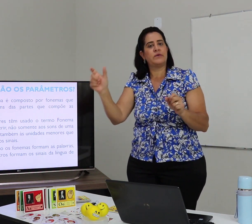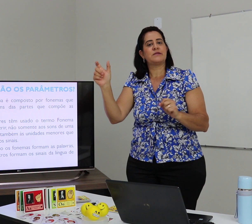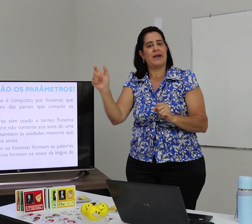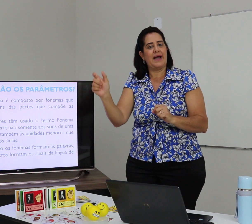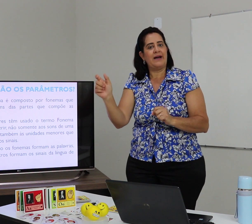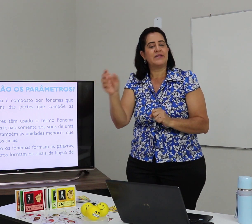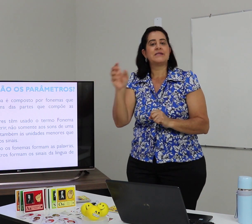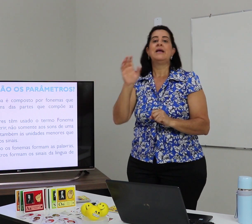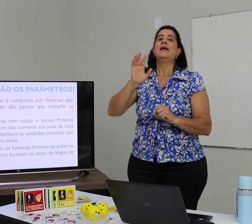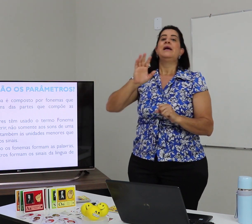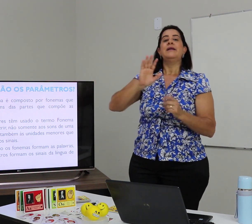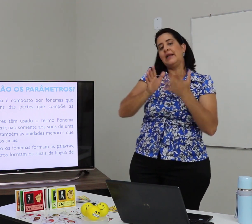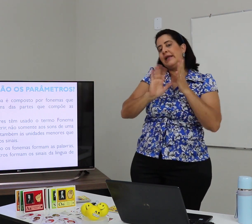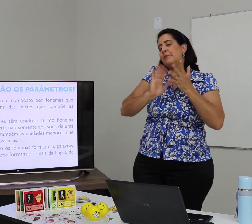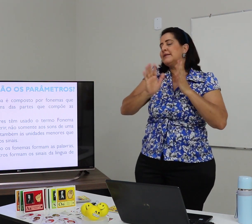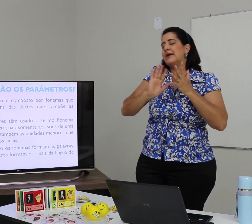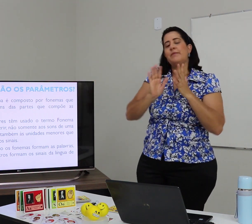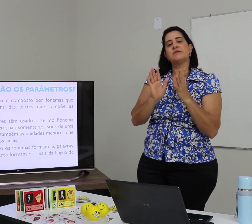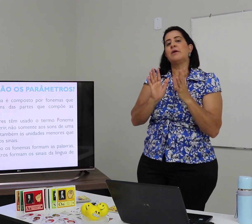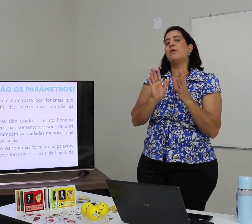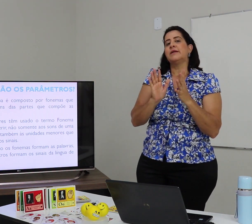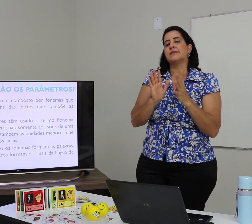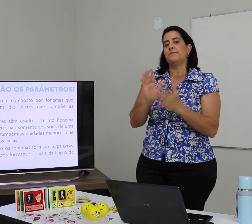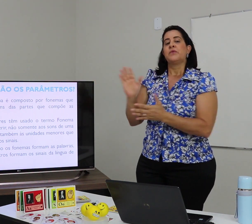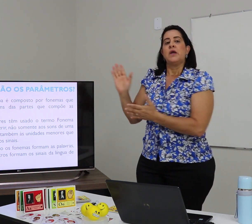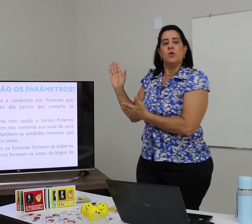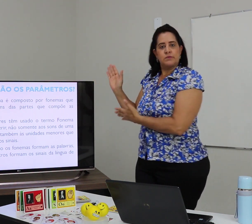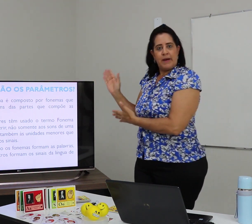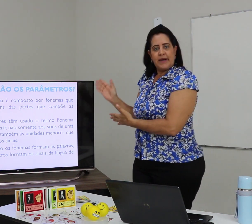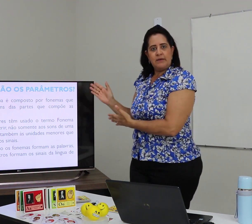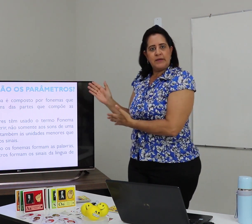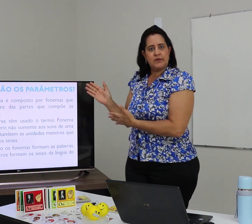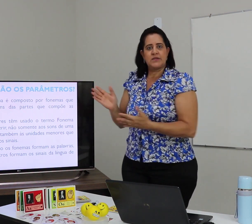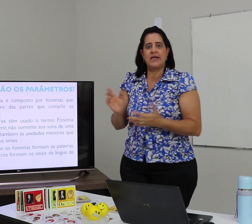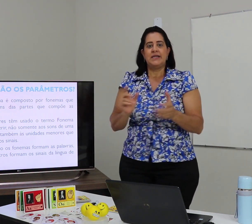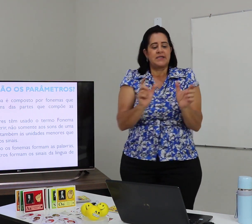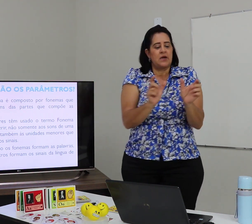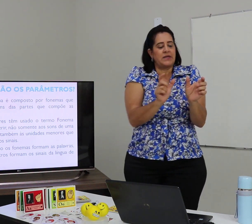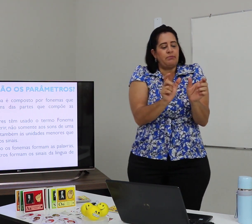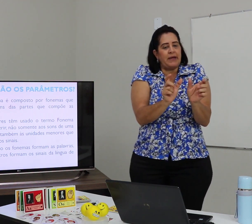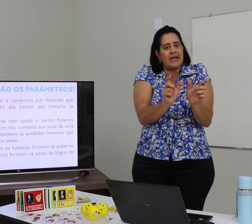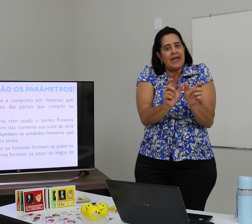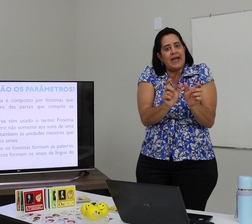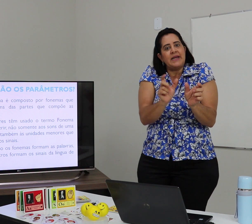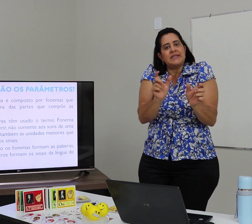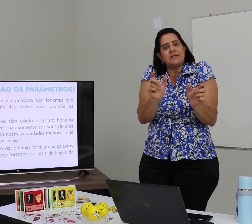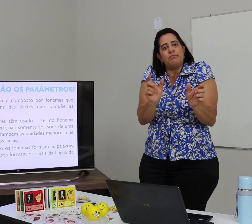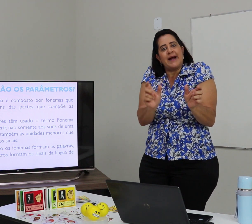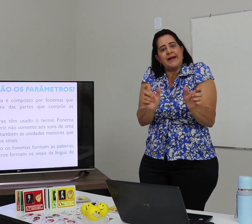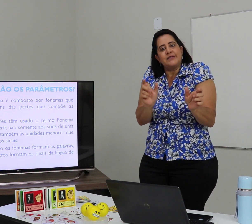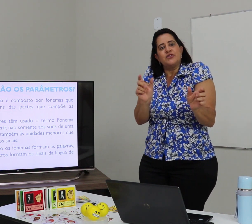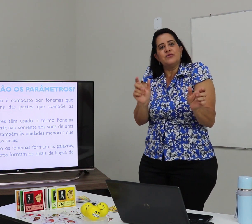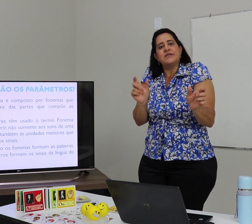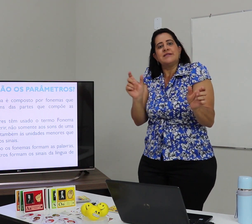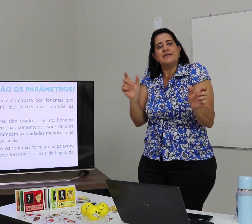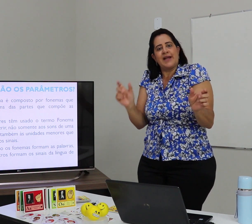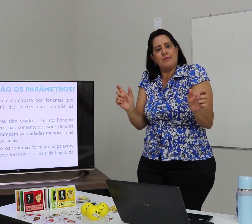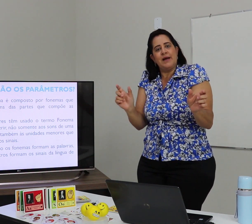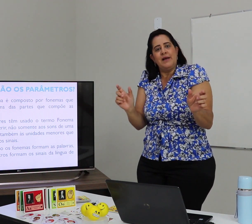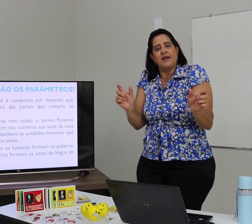das palavras, na Libras é a mesma coisa. Os parâmetros, eles são as pequenas partes de um sistema que